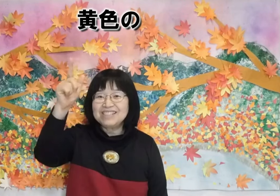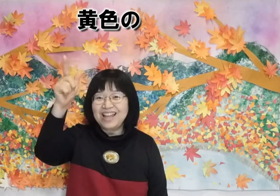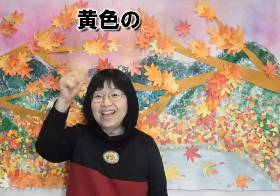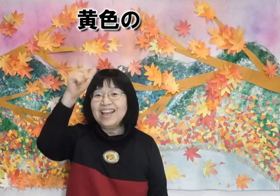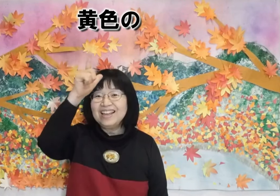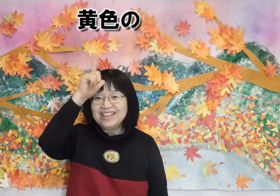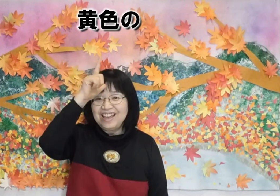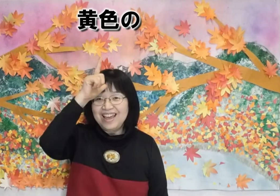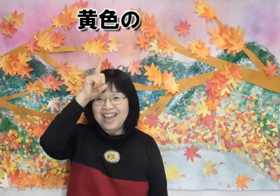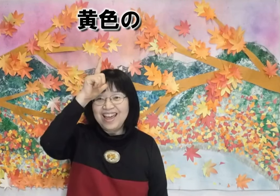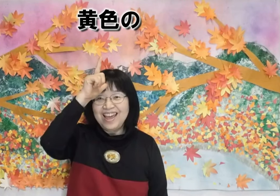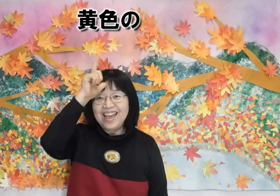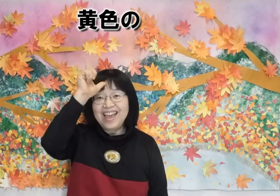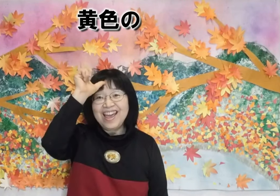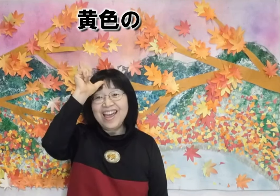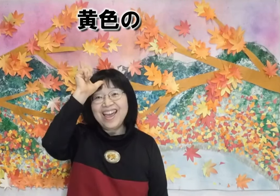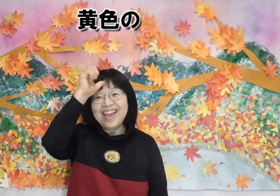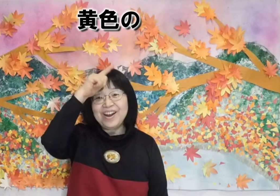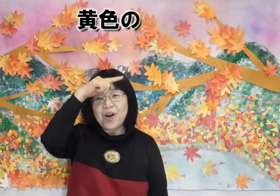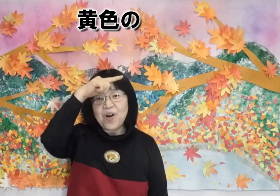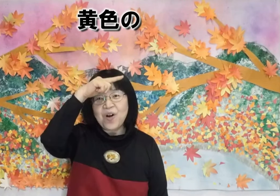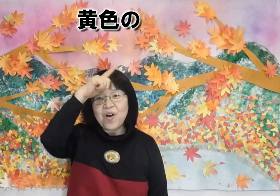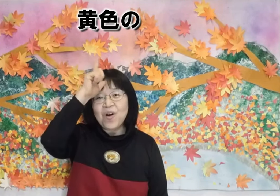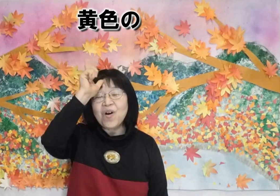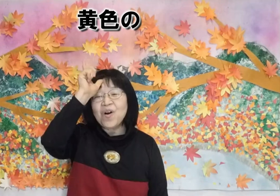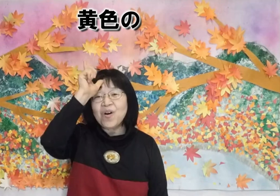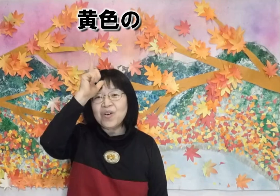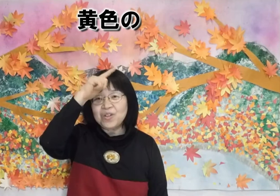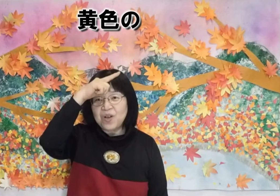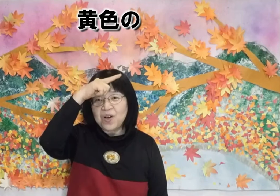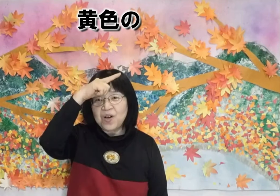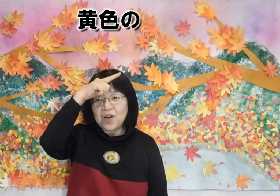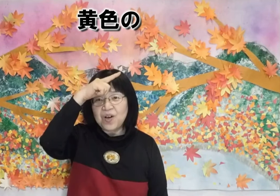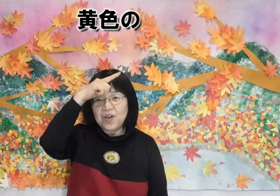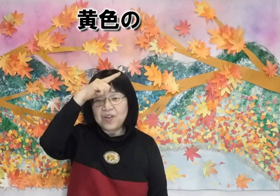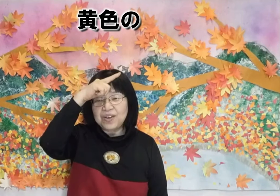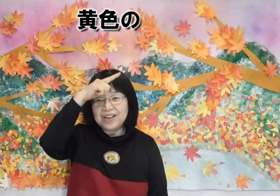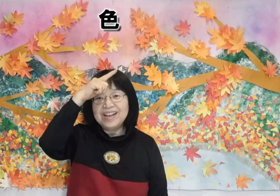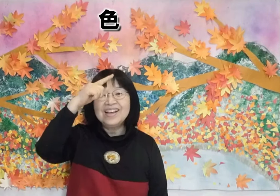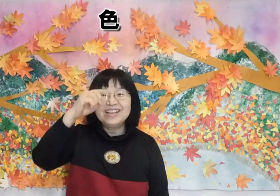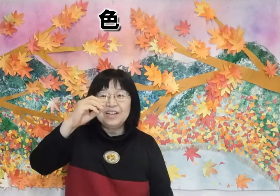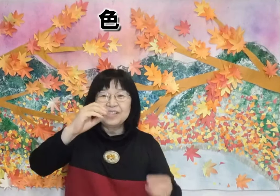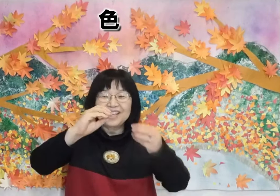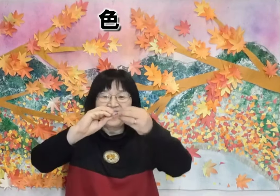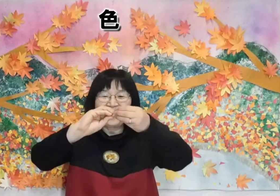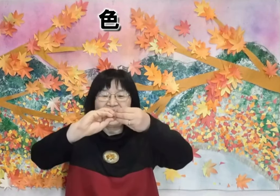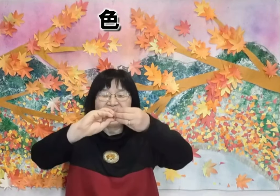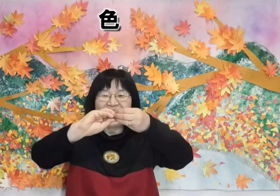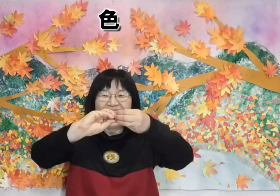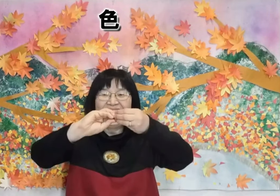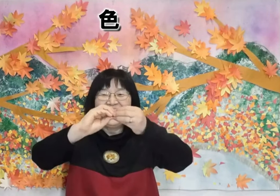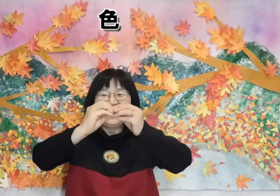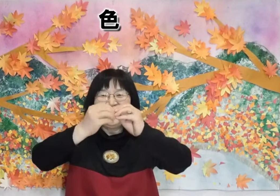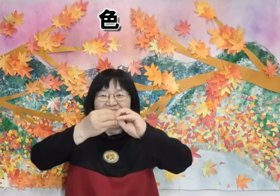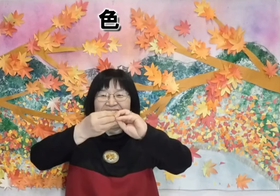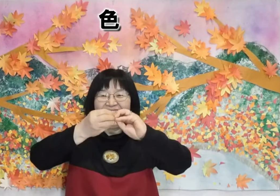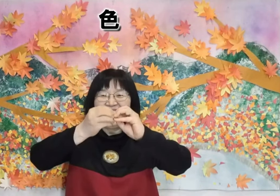て 黄色の 色、先ほど出ましたね、